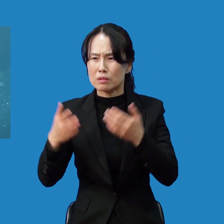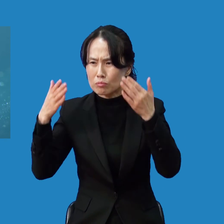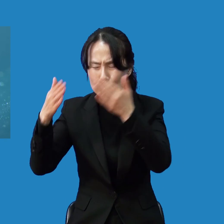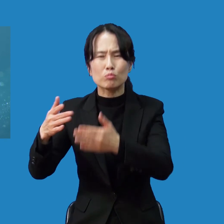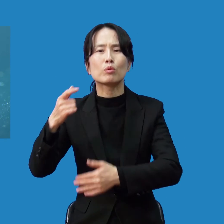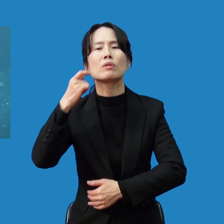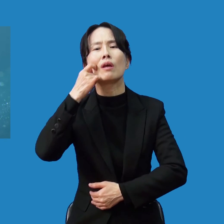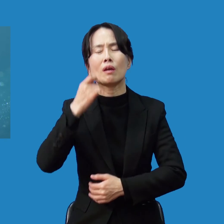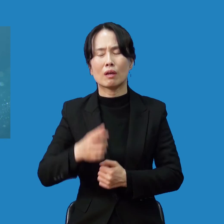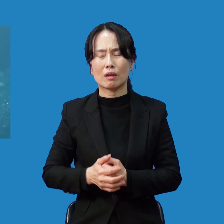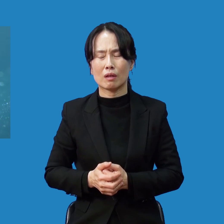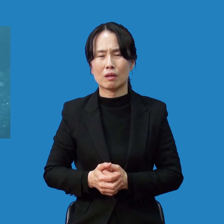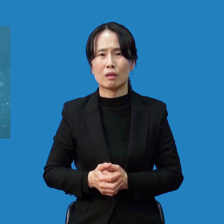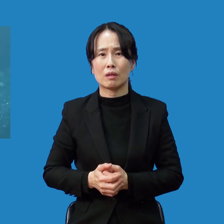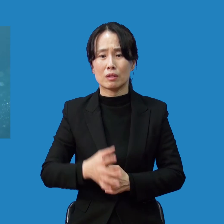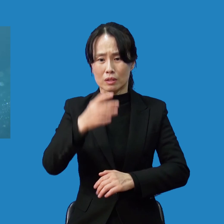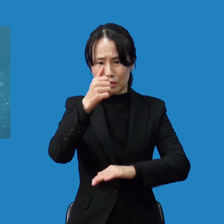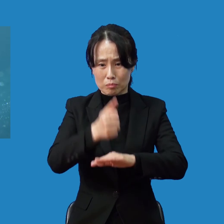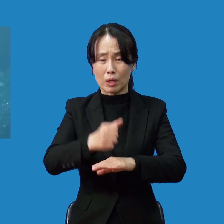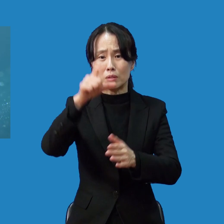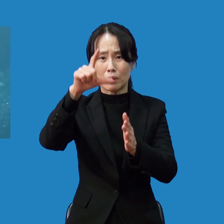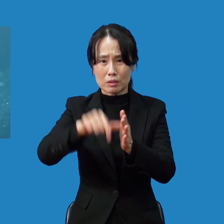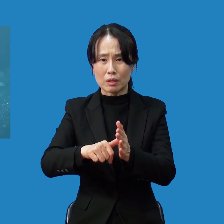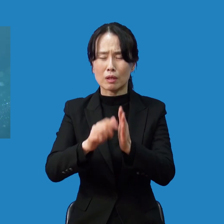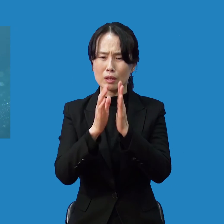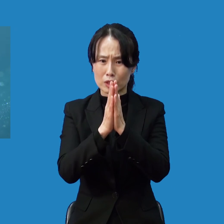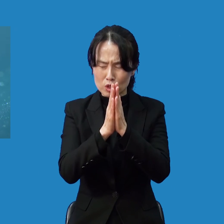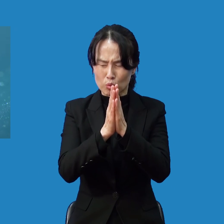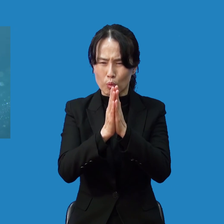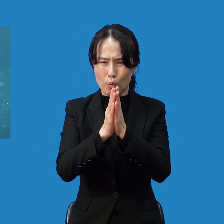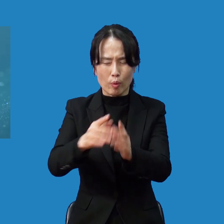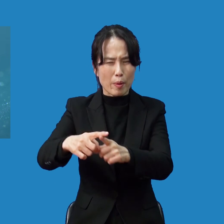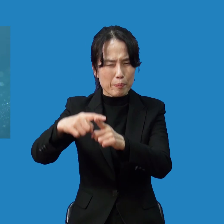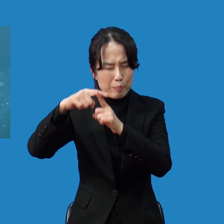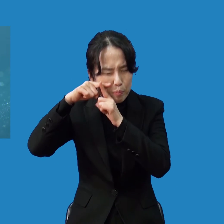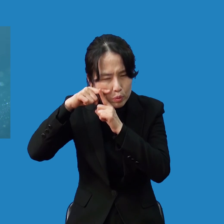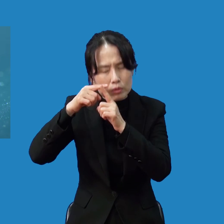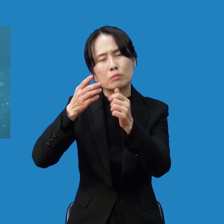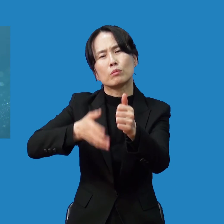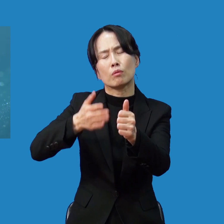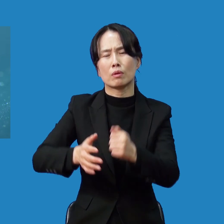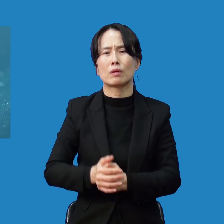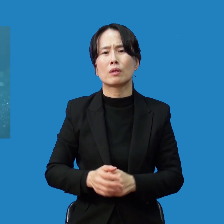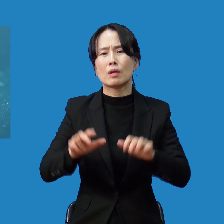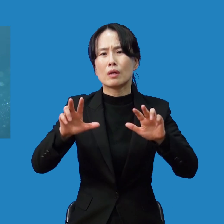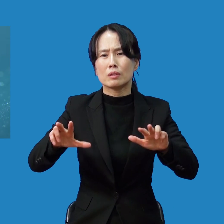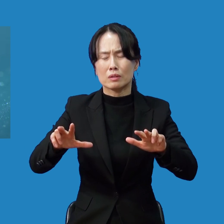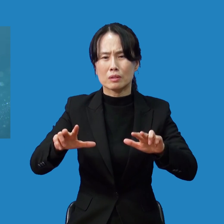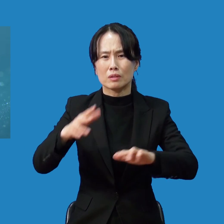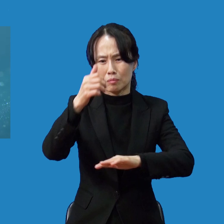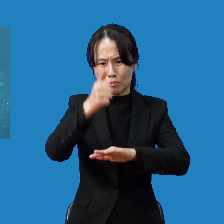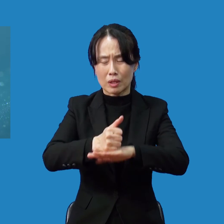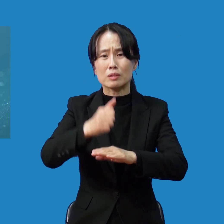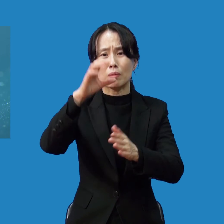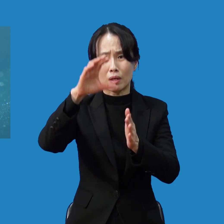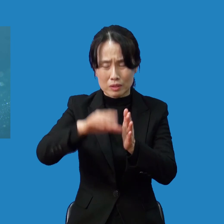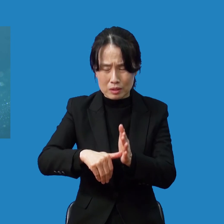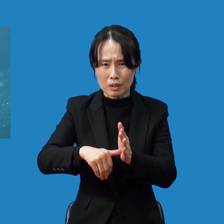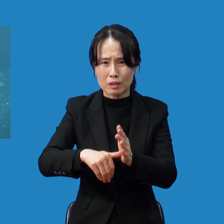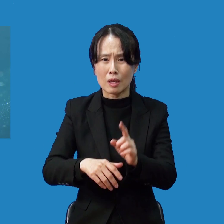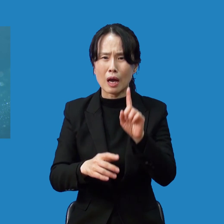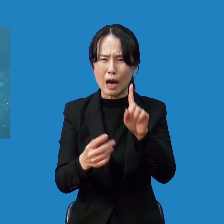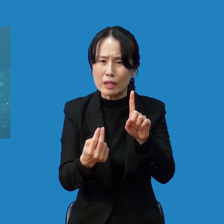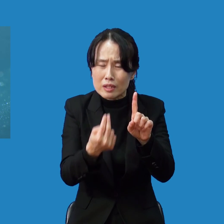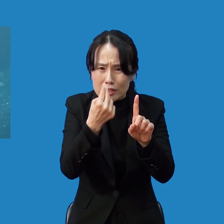시대에 기도에 목숨을 걸어야죠. 마지막 시대에, 때가 얼마 남지 않은 시대에 한 생명이라도 더 건지는 그